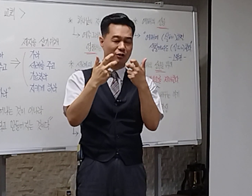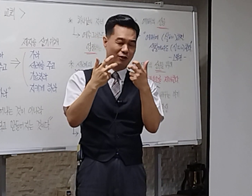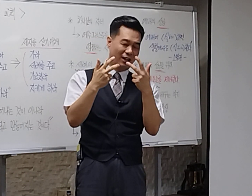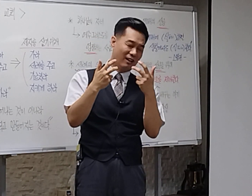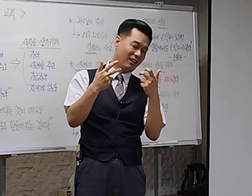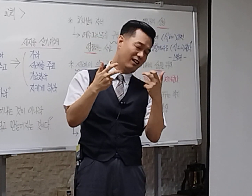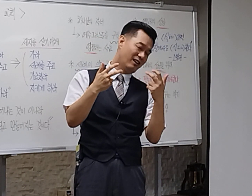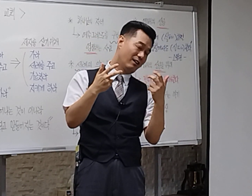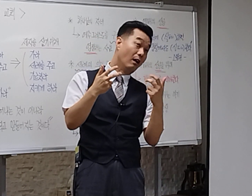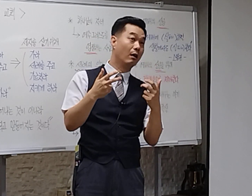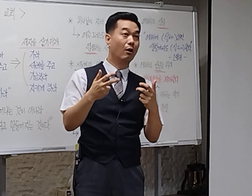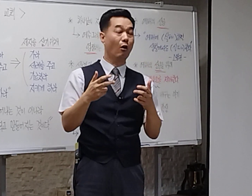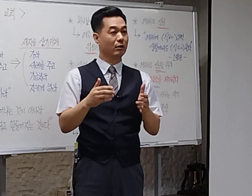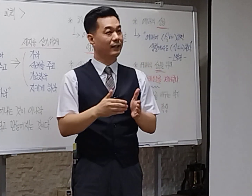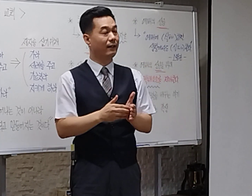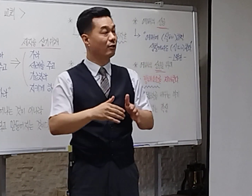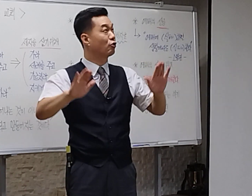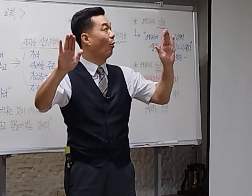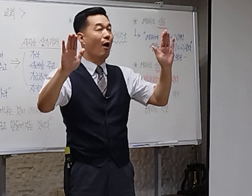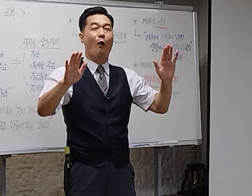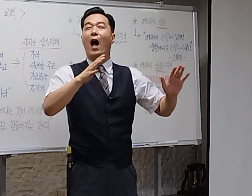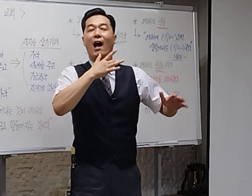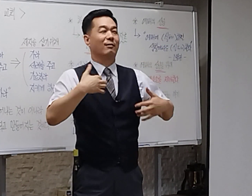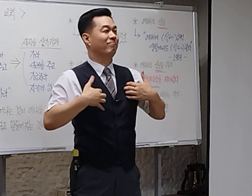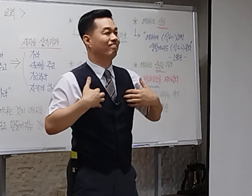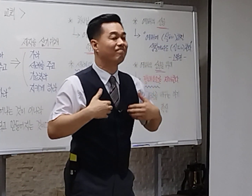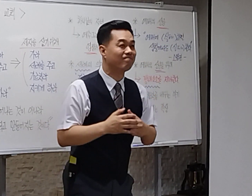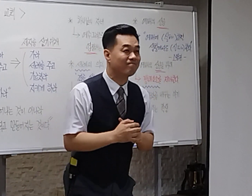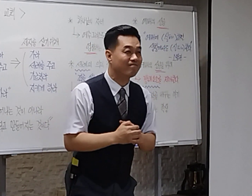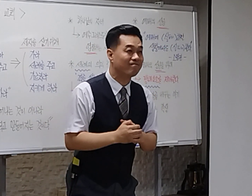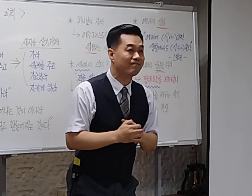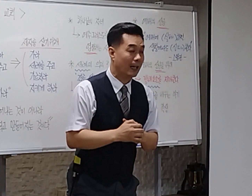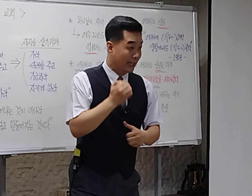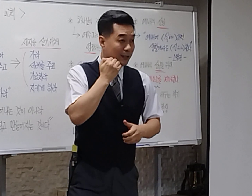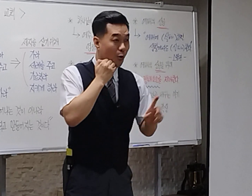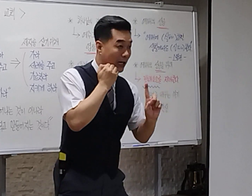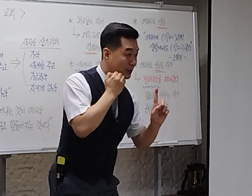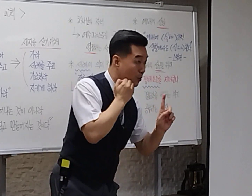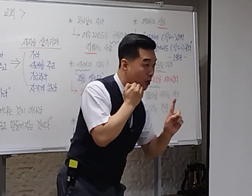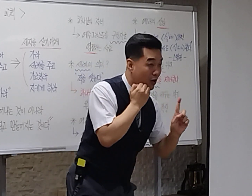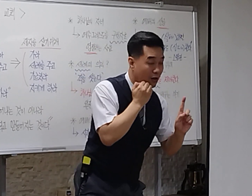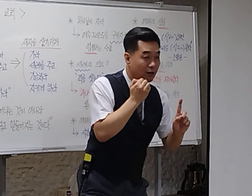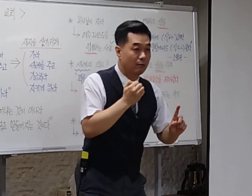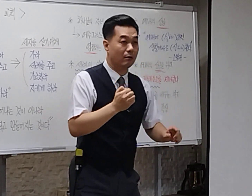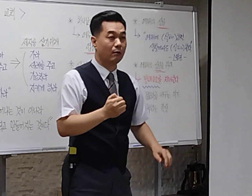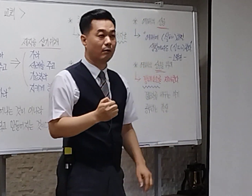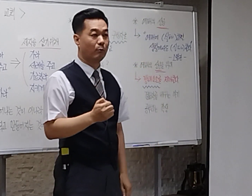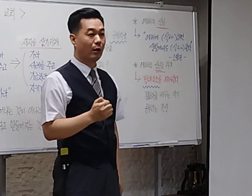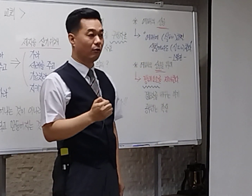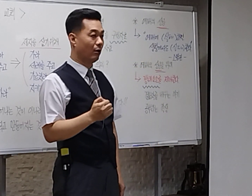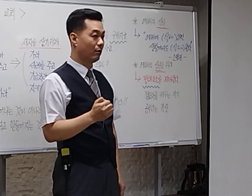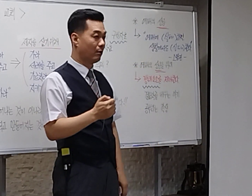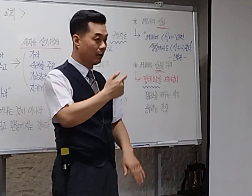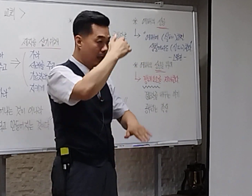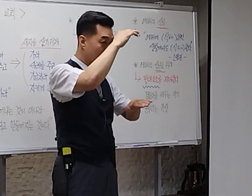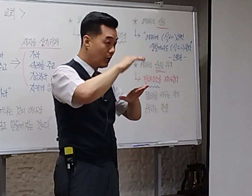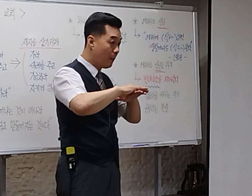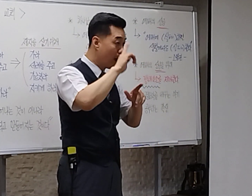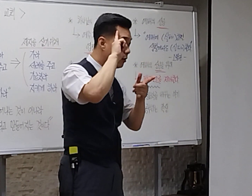것. 끝났네. 축도. 와. 간식 먹. 뭐라고요? 예배에는